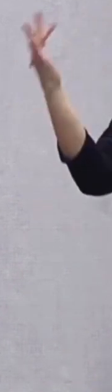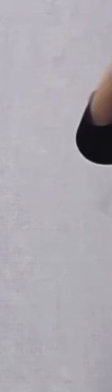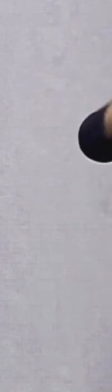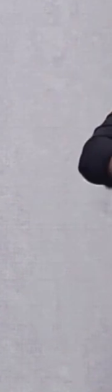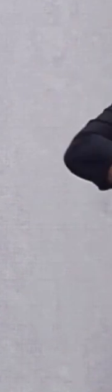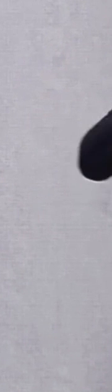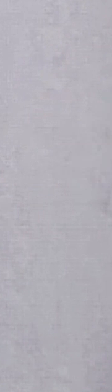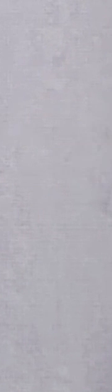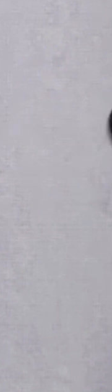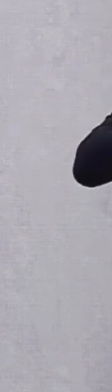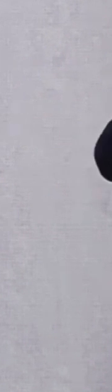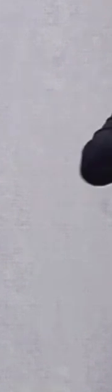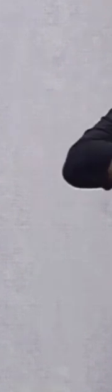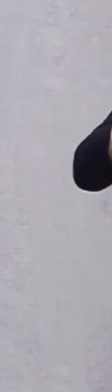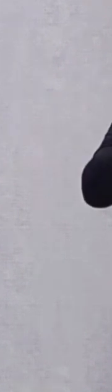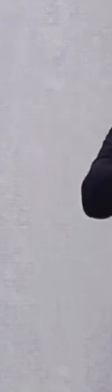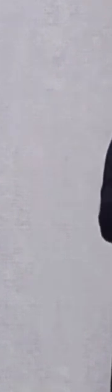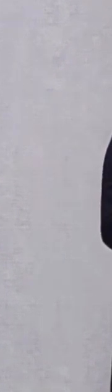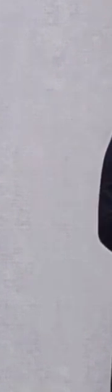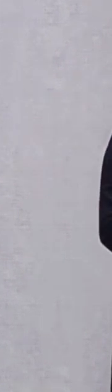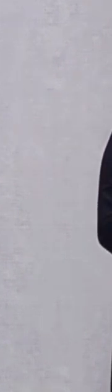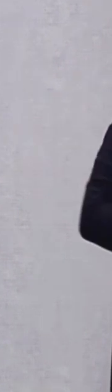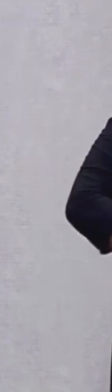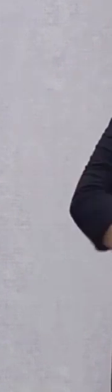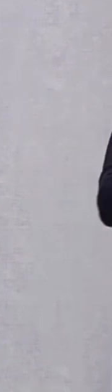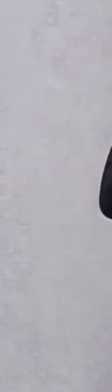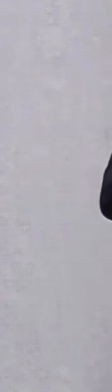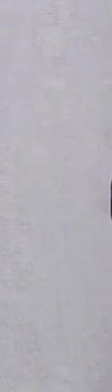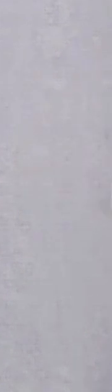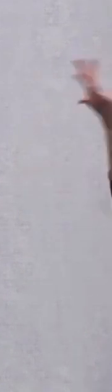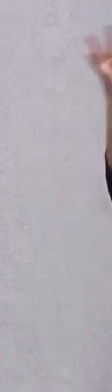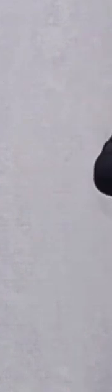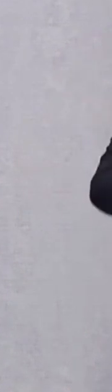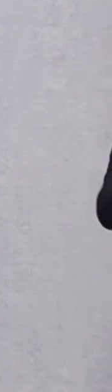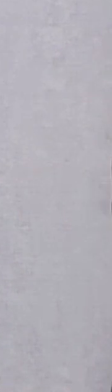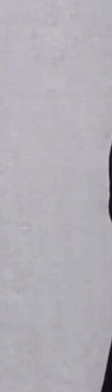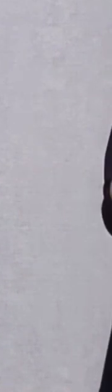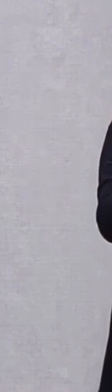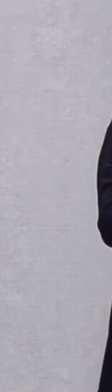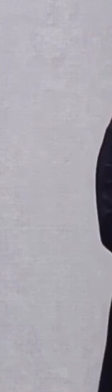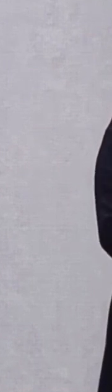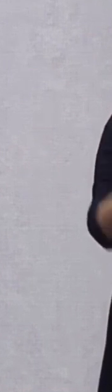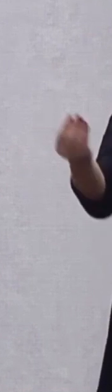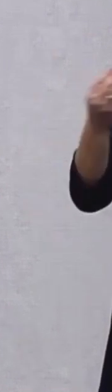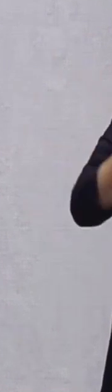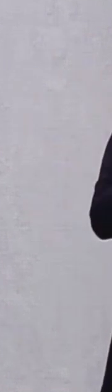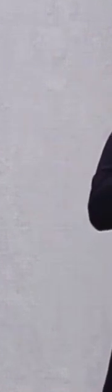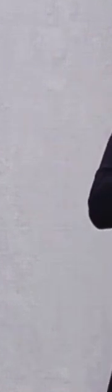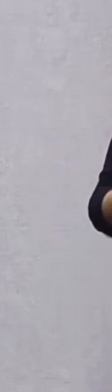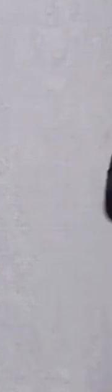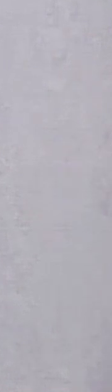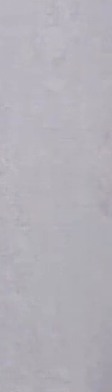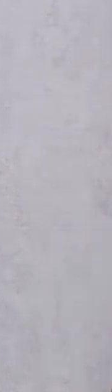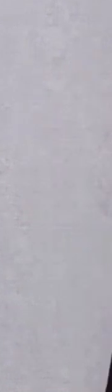συγκέντρωση απολογισμού. Σας ευχαριστούμε για την ανταπόκρισή σας. Μας δίνετε μεγάλη